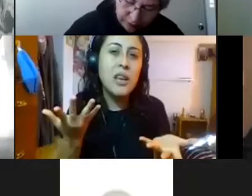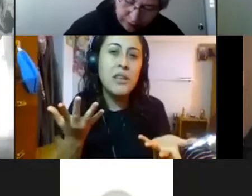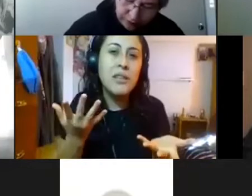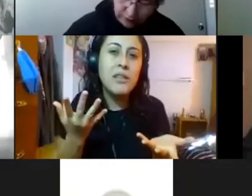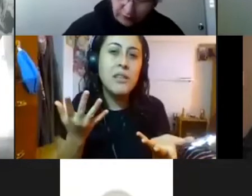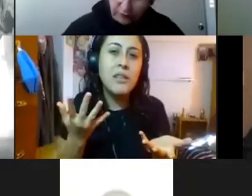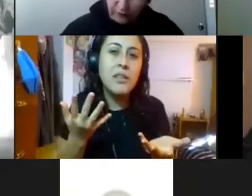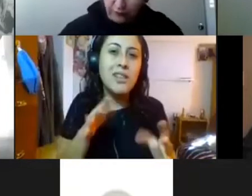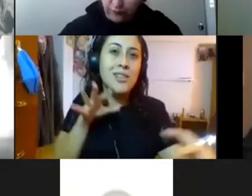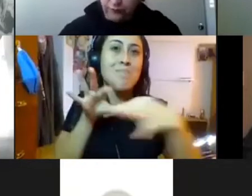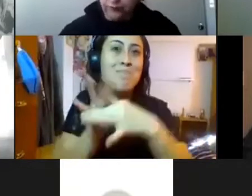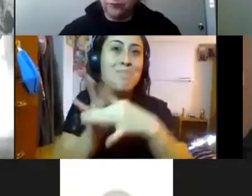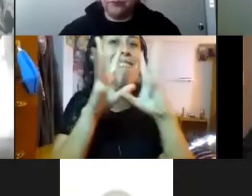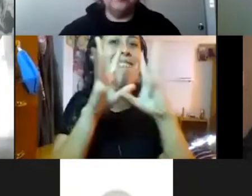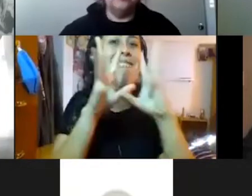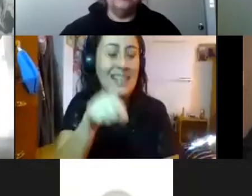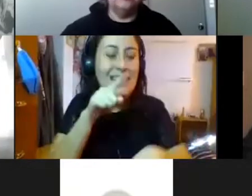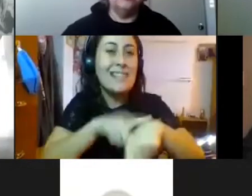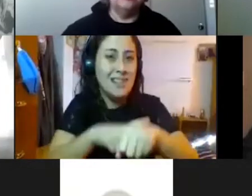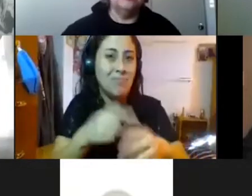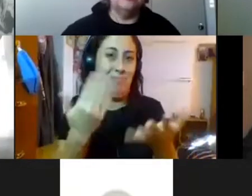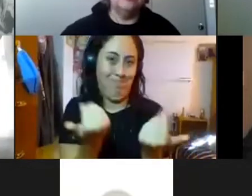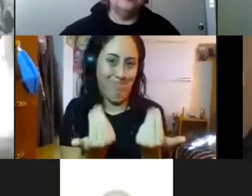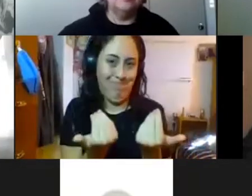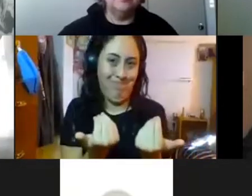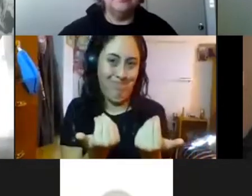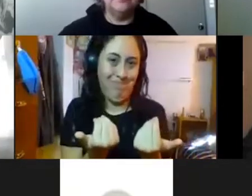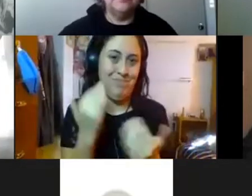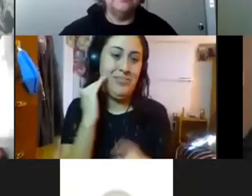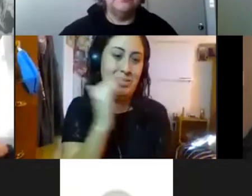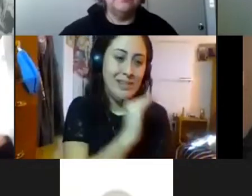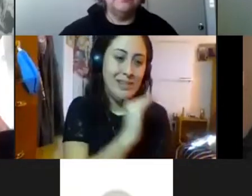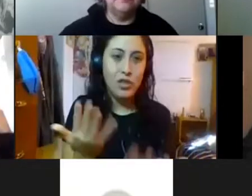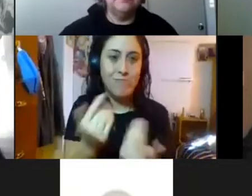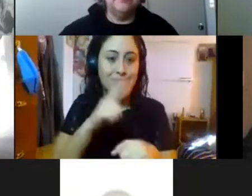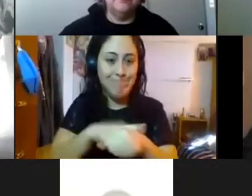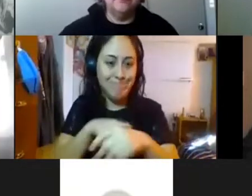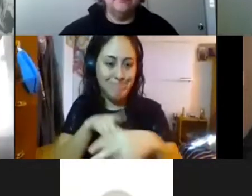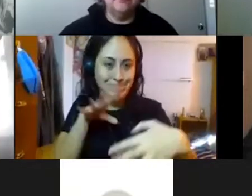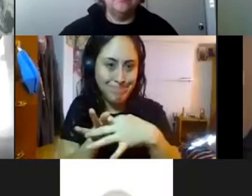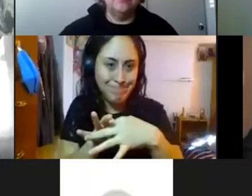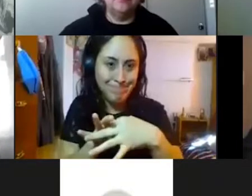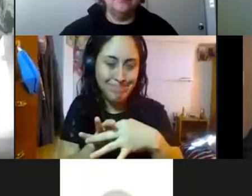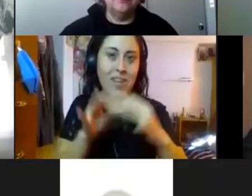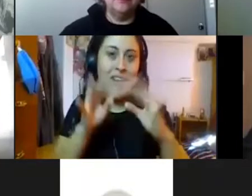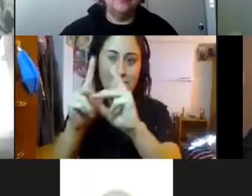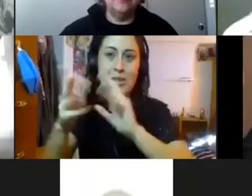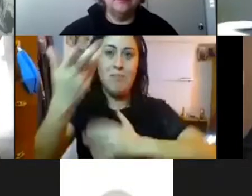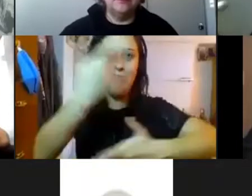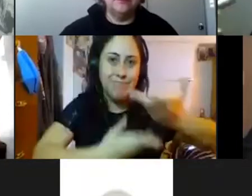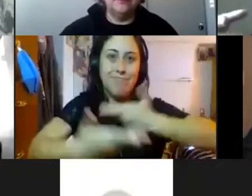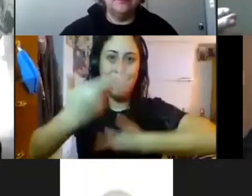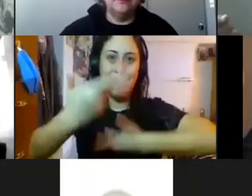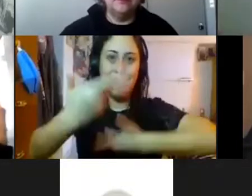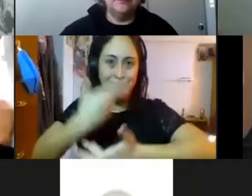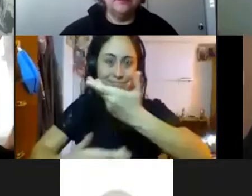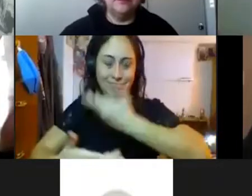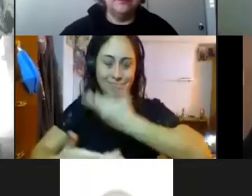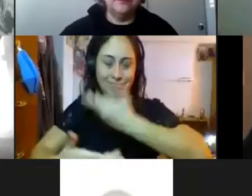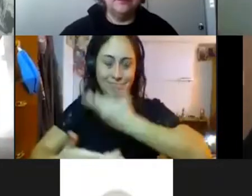habernos vinculado tanto con nuestras niñas en el aula como con nuestras familias de manera